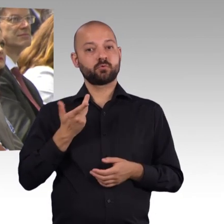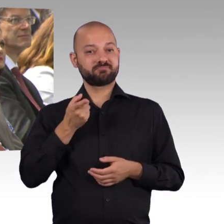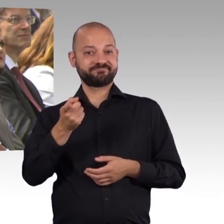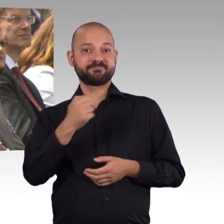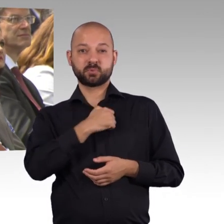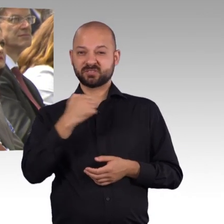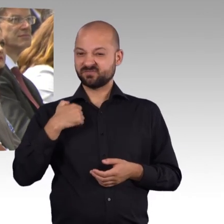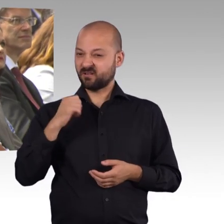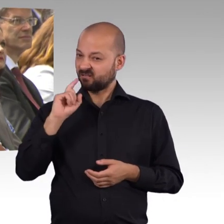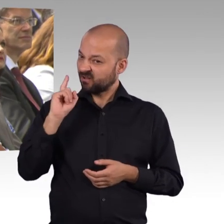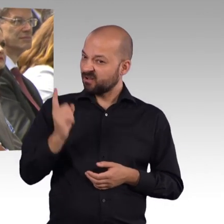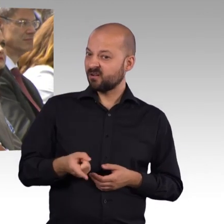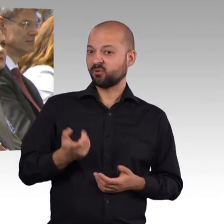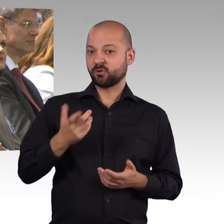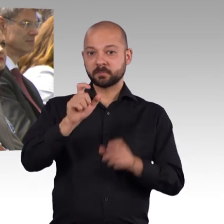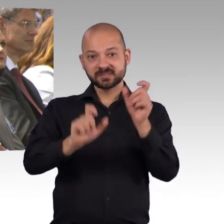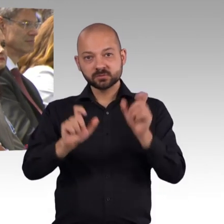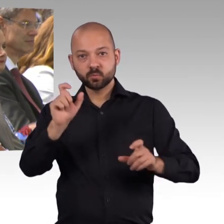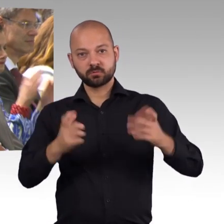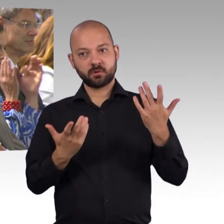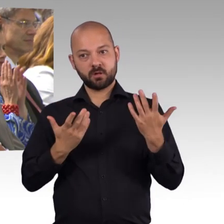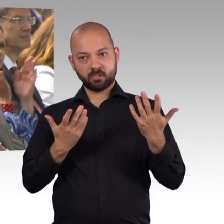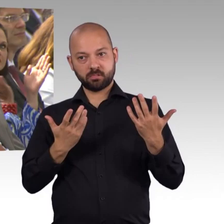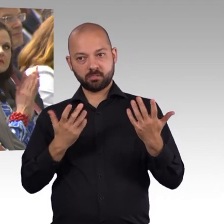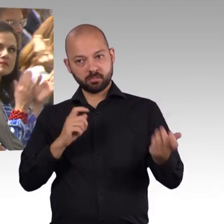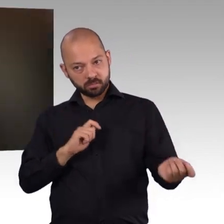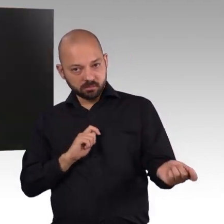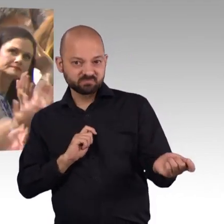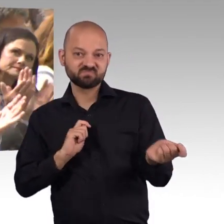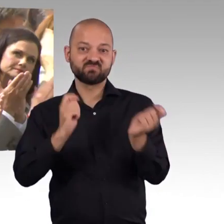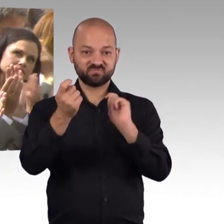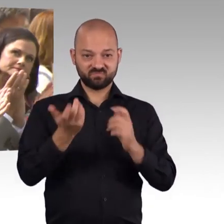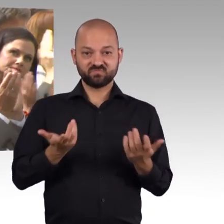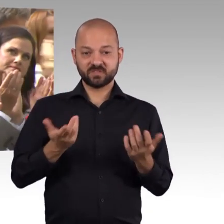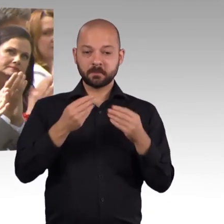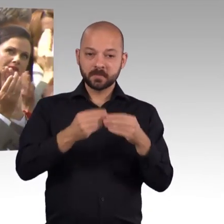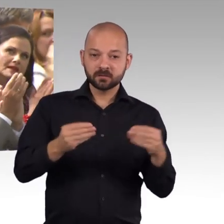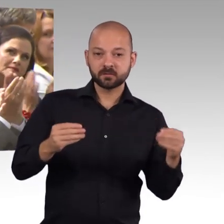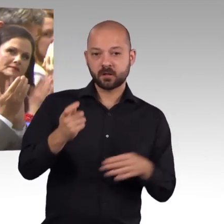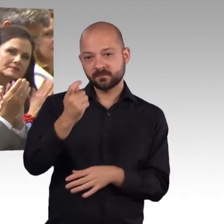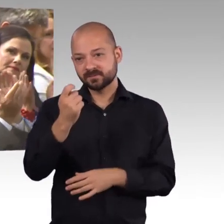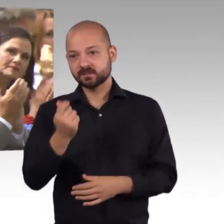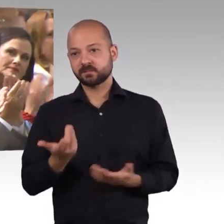Frau von der Leyen, Sie haben sich verdient gemacht um die Bundesrepublik Deutschland. Dafür danken wir Ihnen.